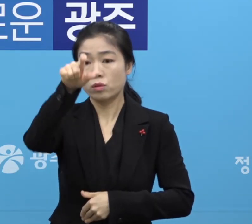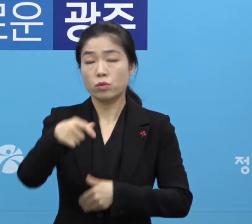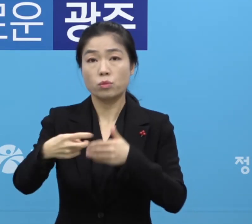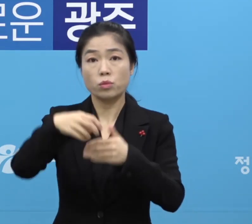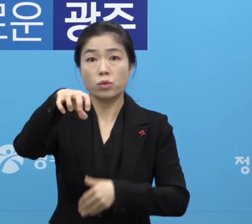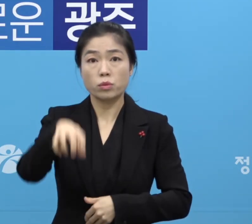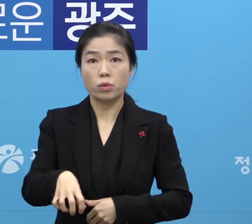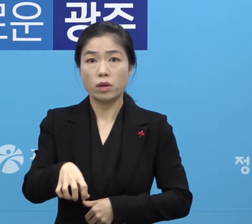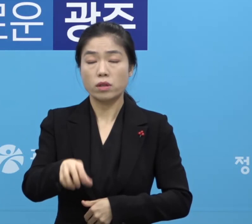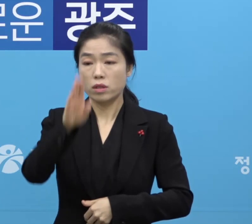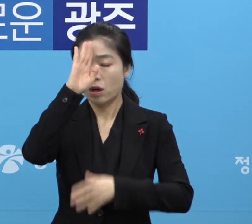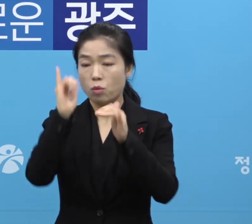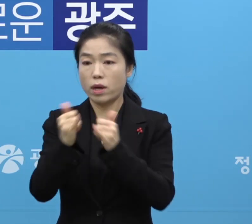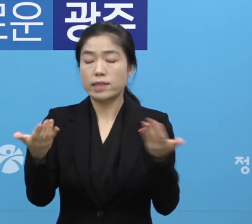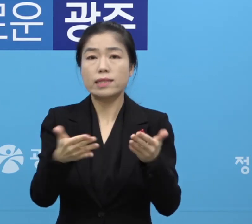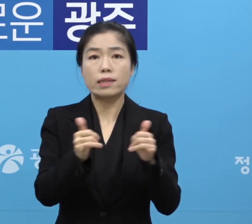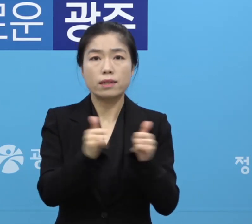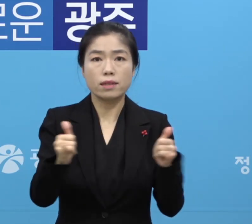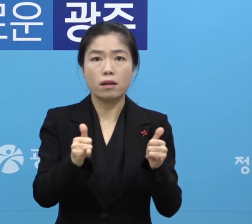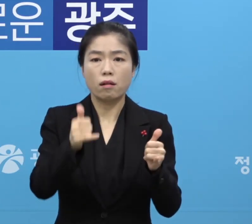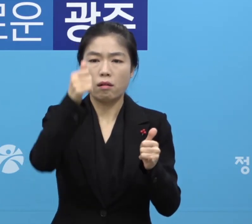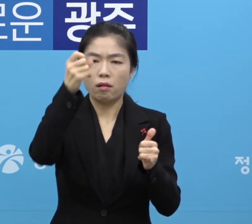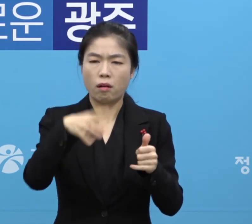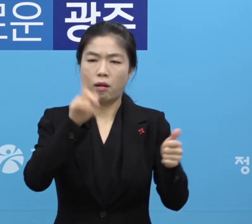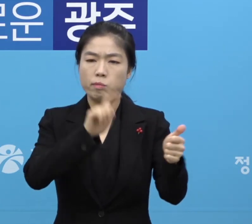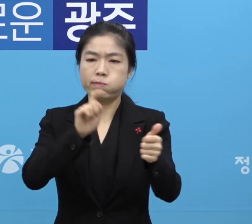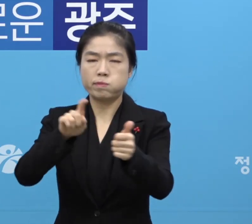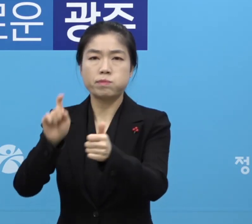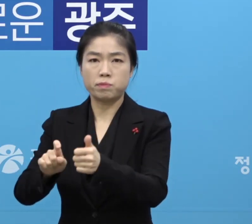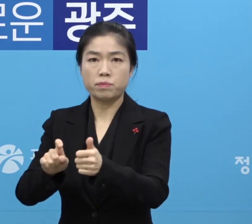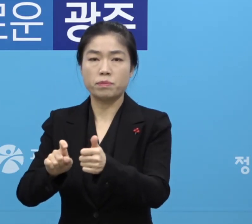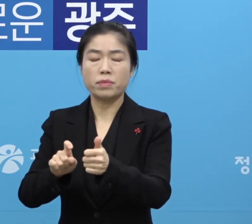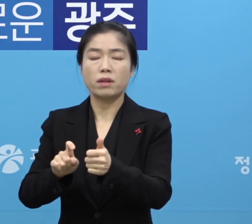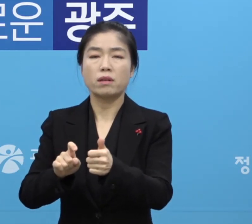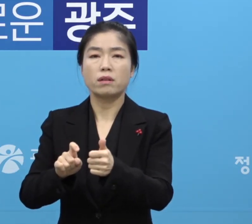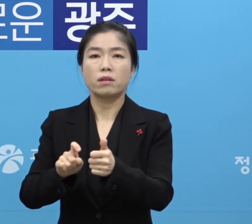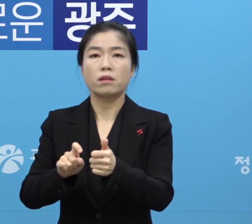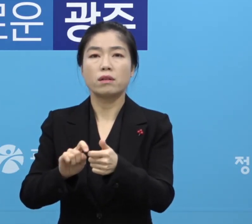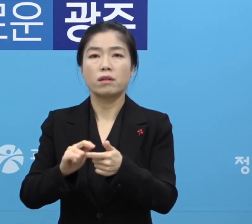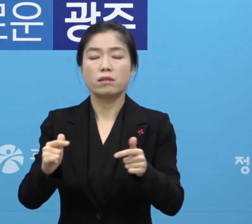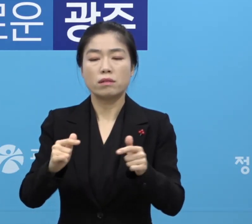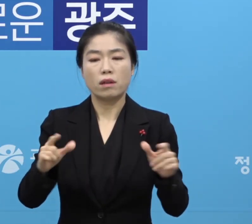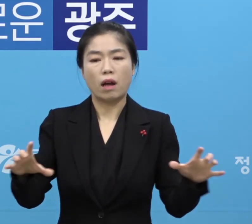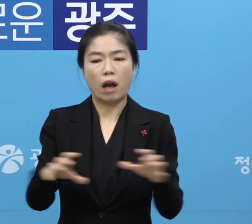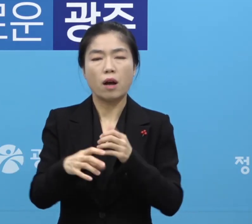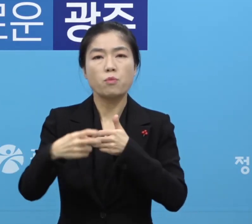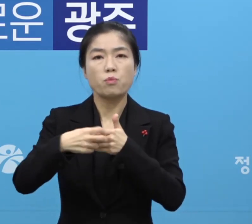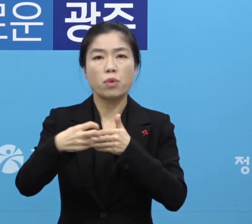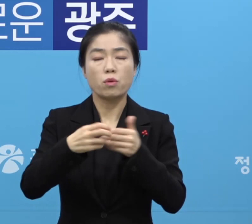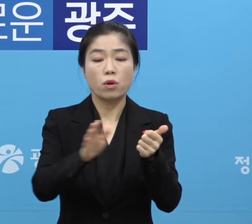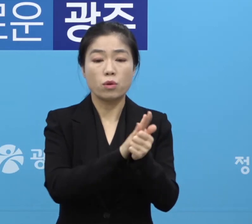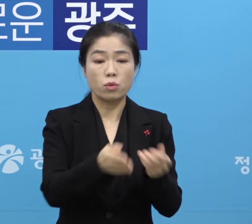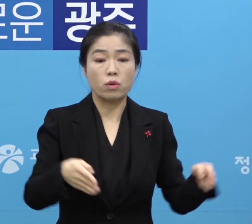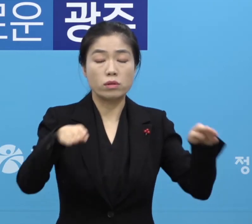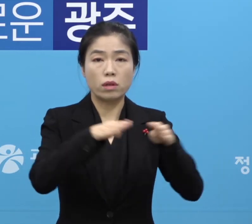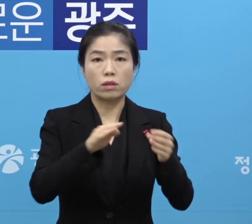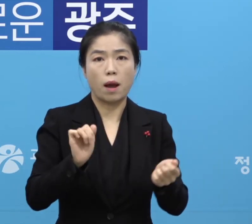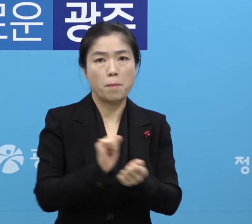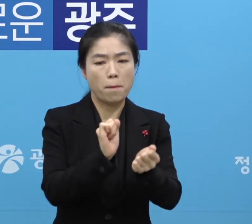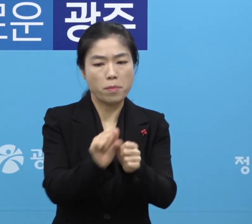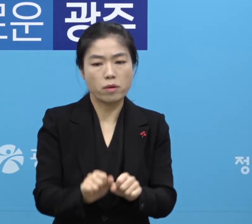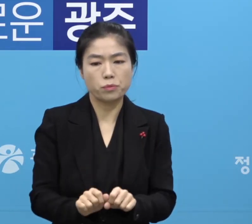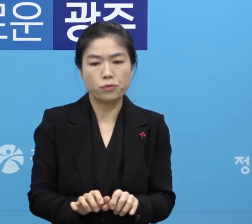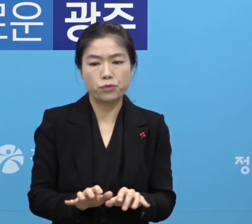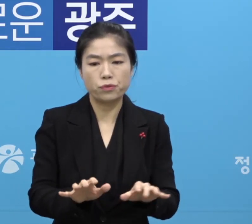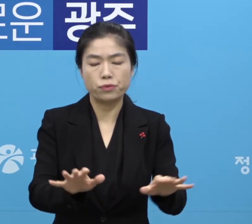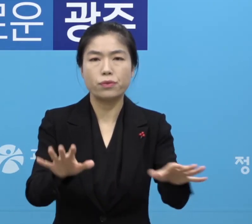기독병원에서도 환자와 직원들이 잇따라 코로나19에 감염되는 등 종합병원과 요양시설의 감염